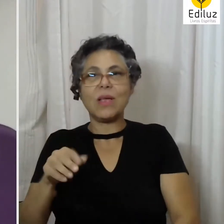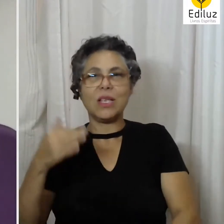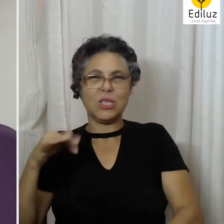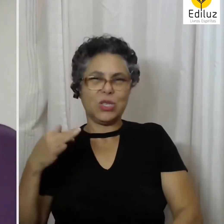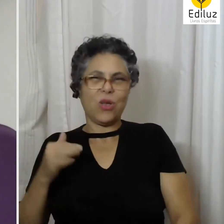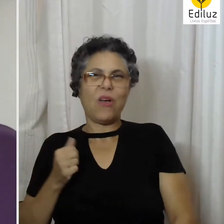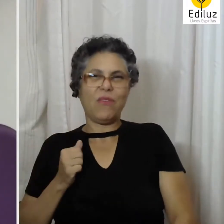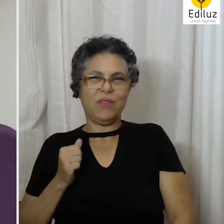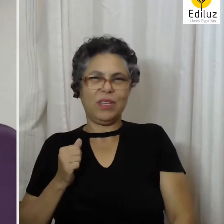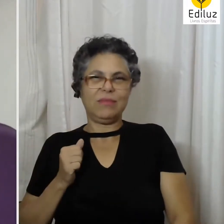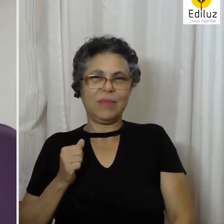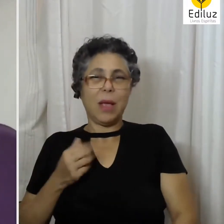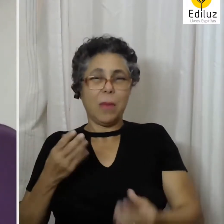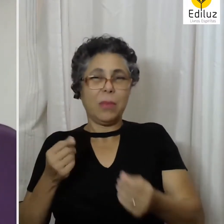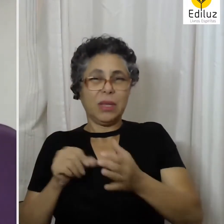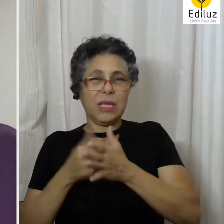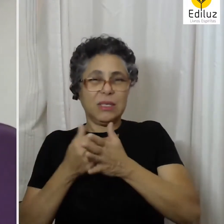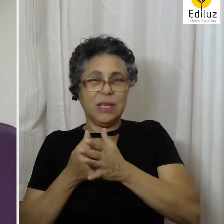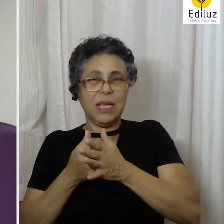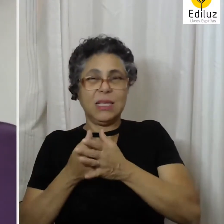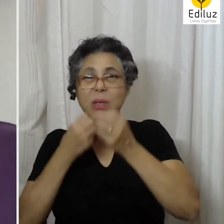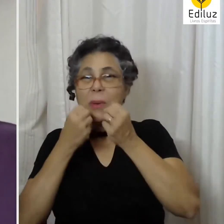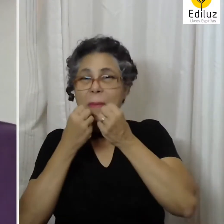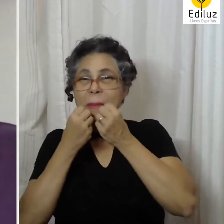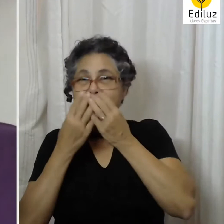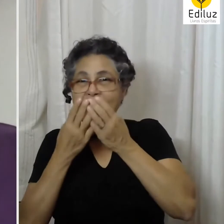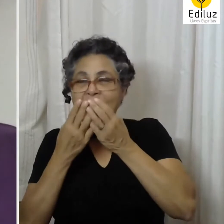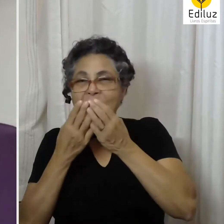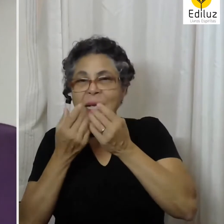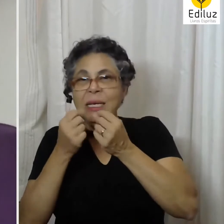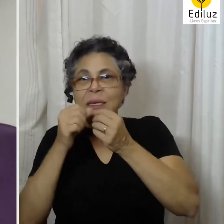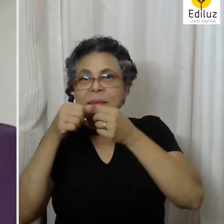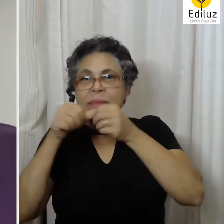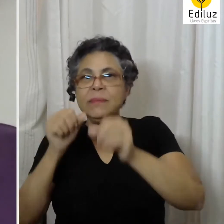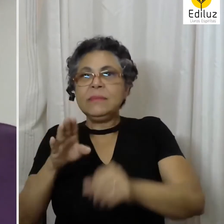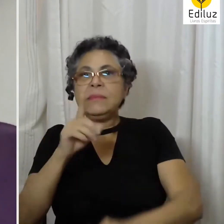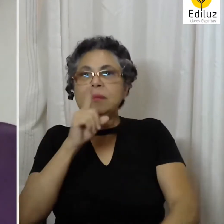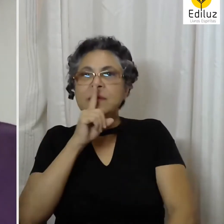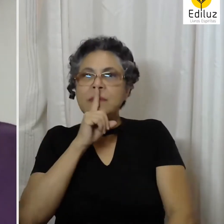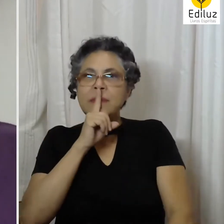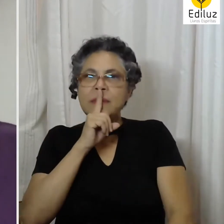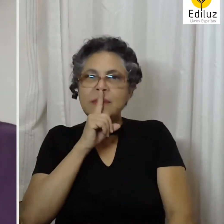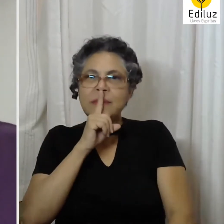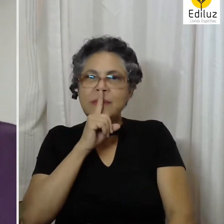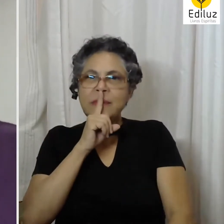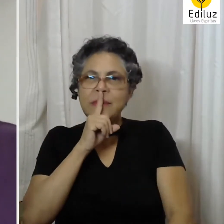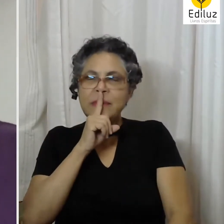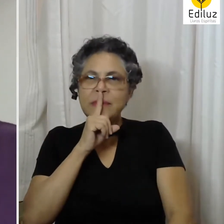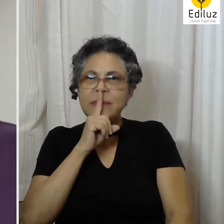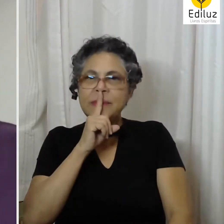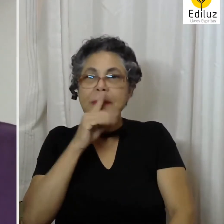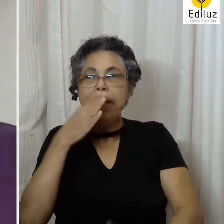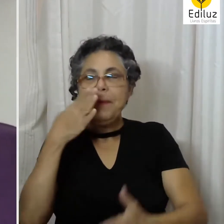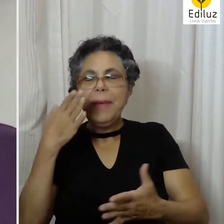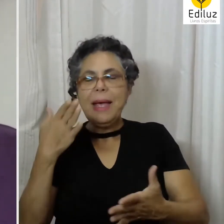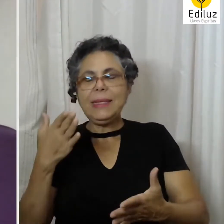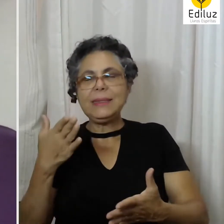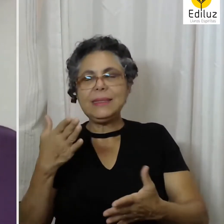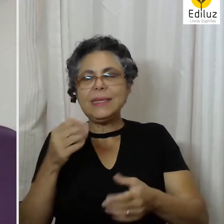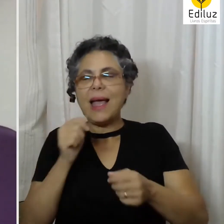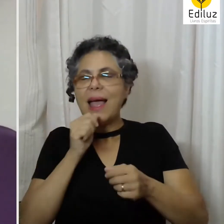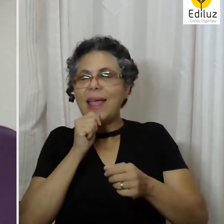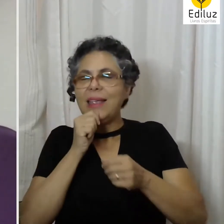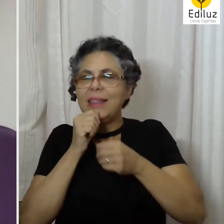a benevolência está no silêncio, mas na nossa presença, ainda que silenciosa.